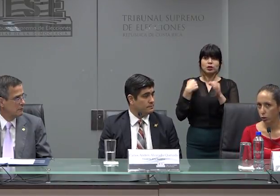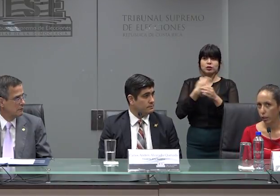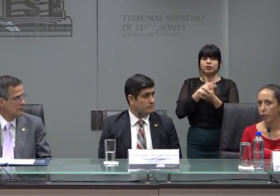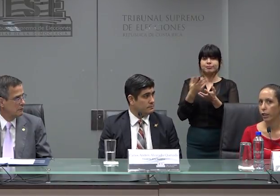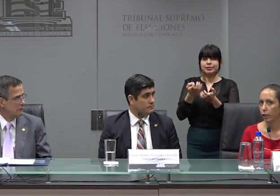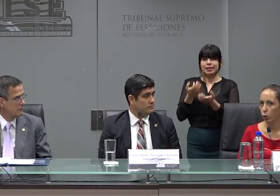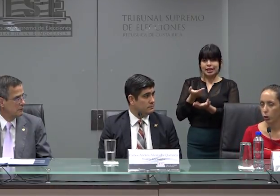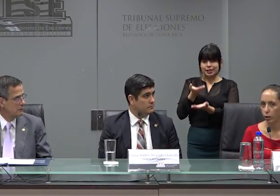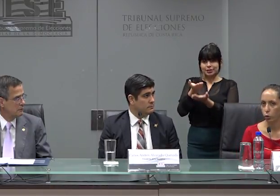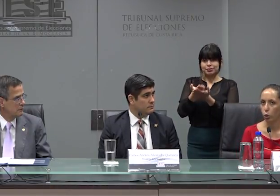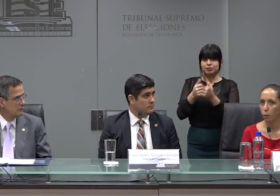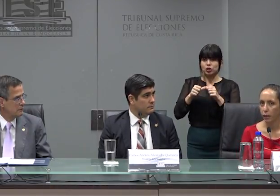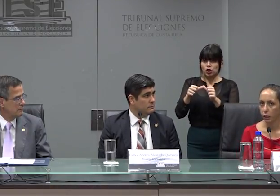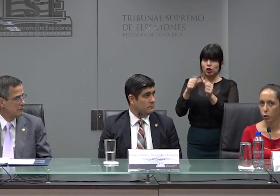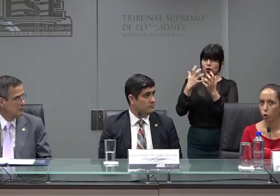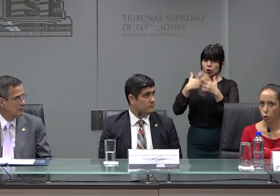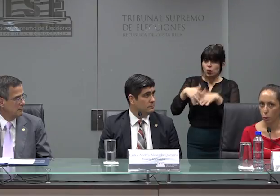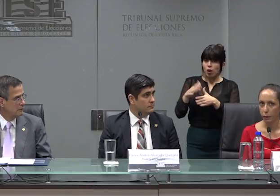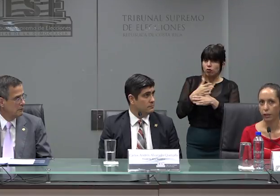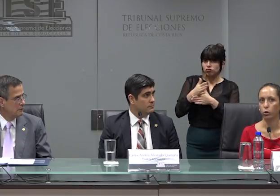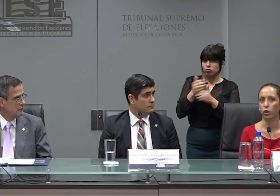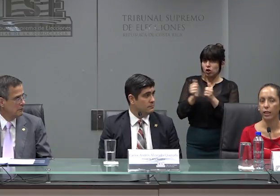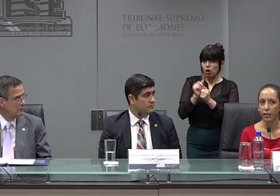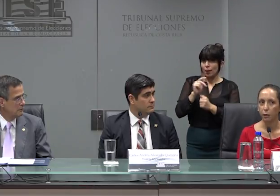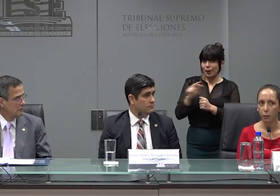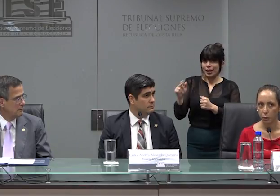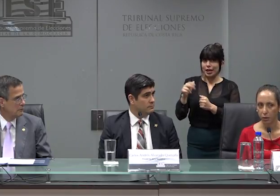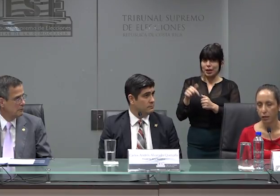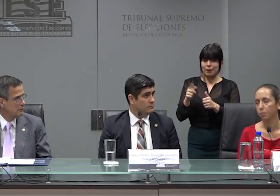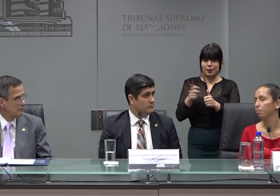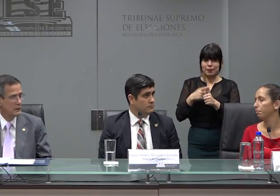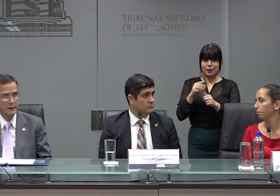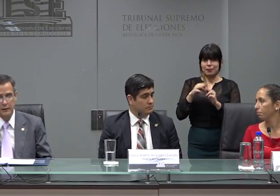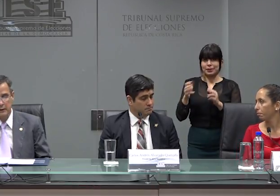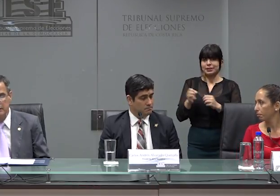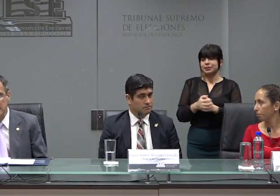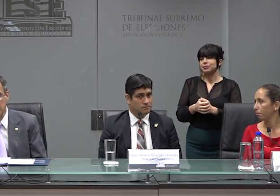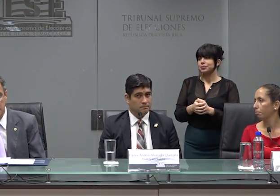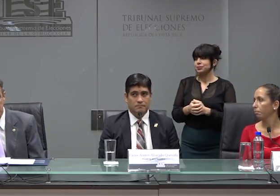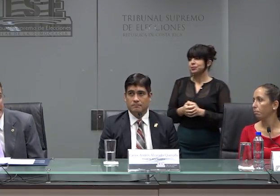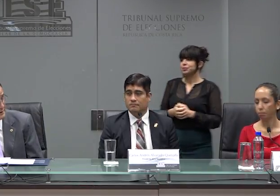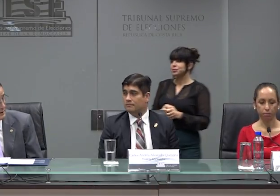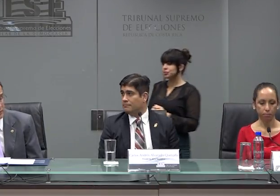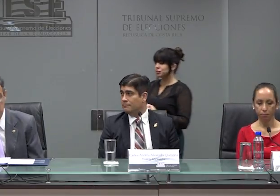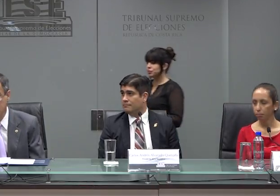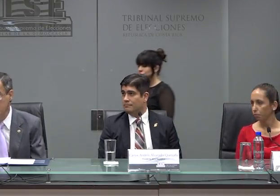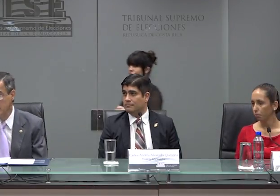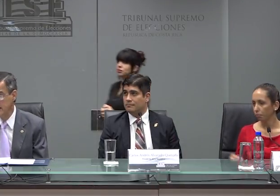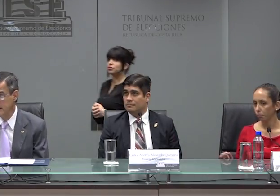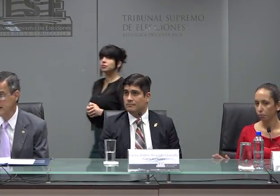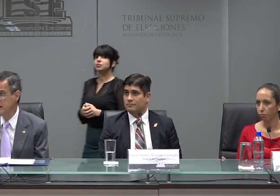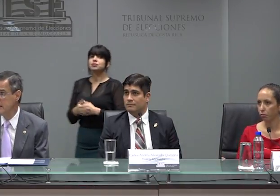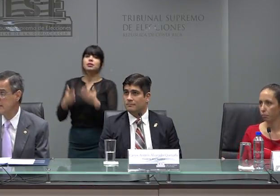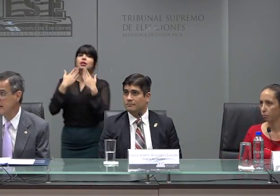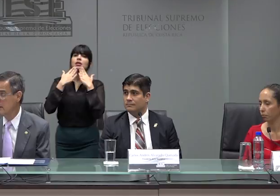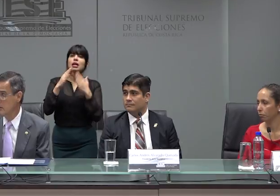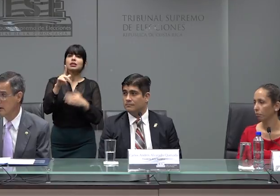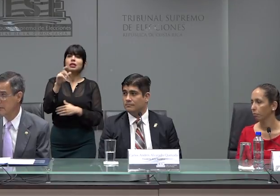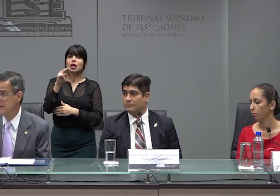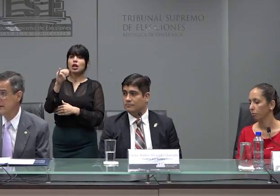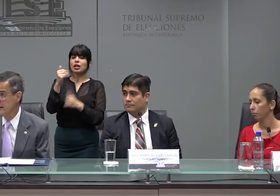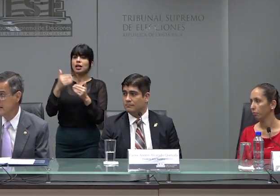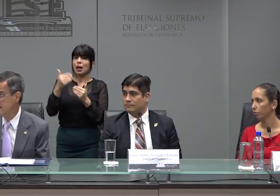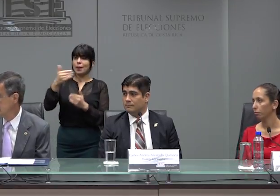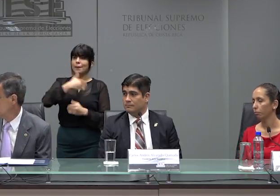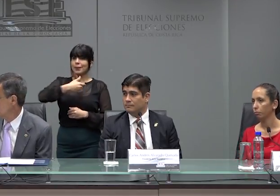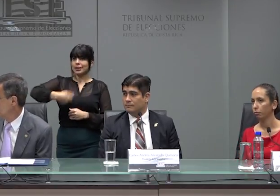deseamos seguir articulando y compartiendo con los compañeros en esta primera mesa. Muchas gracias, doña Carolina. Y de seguido